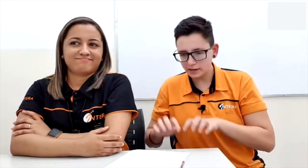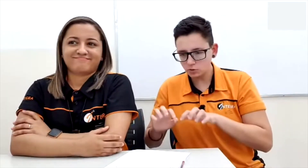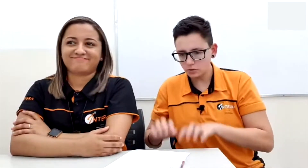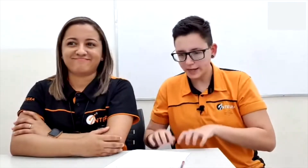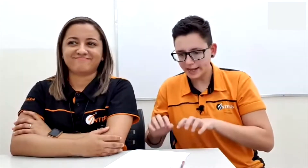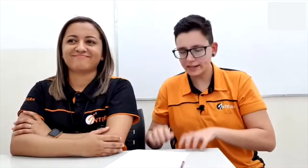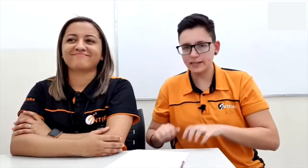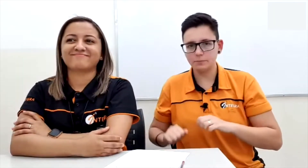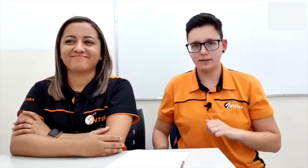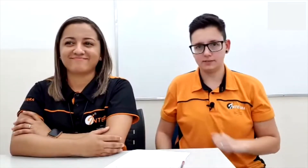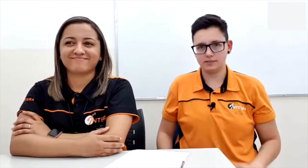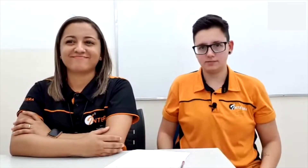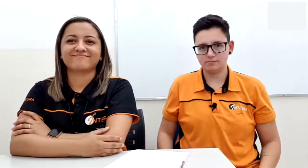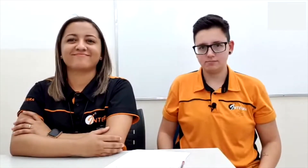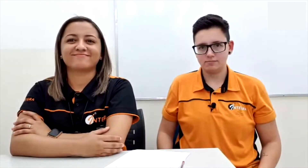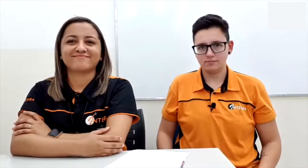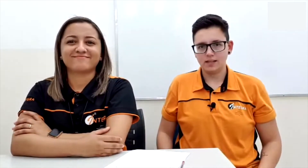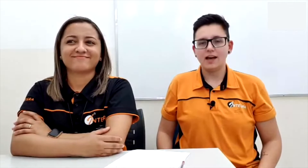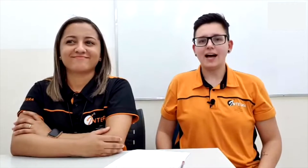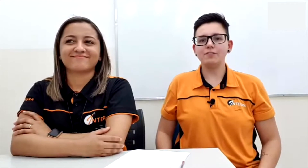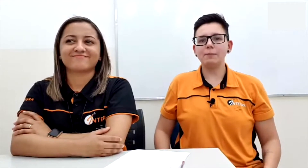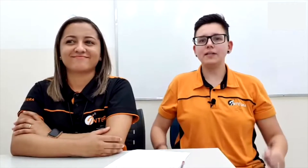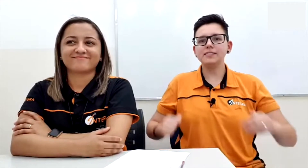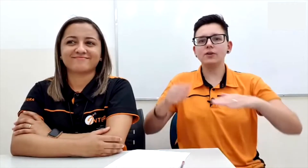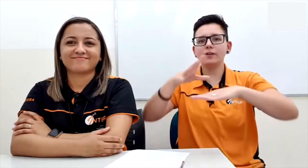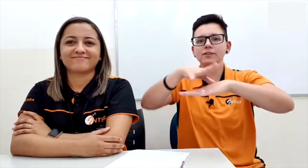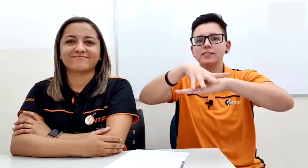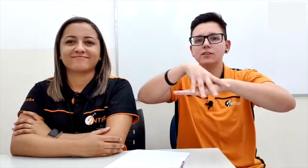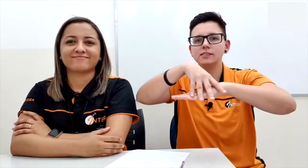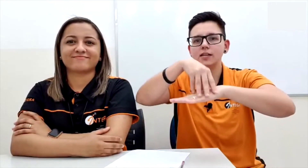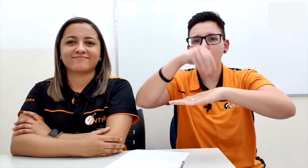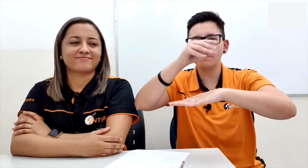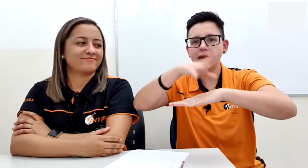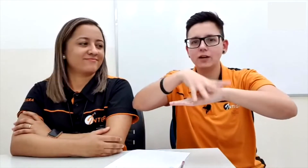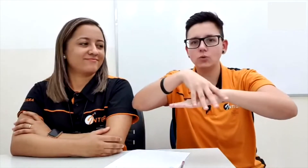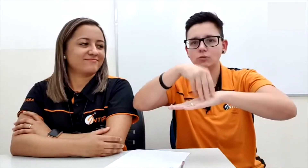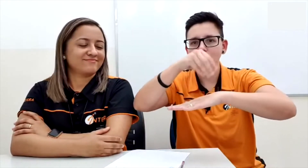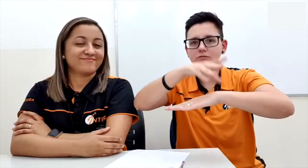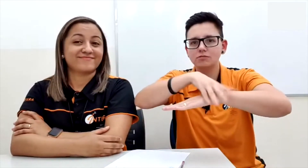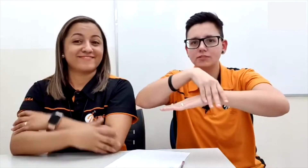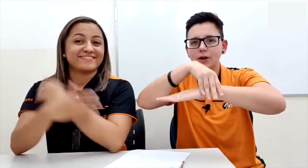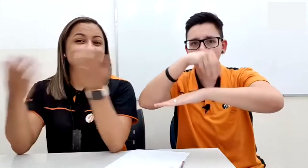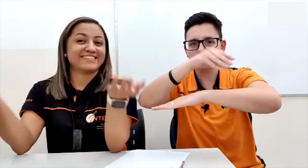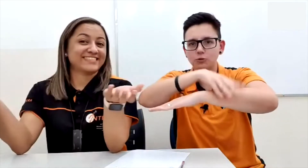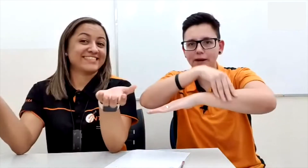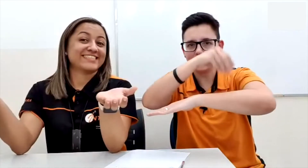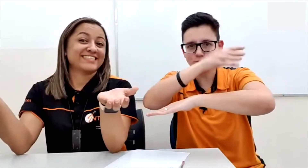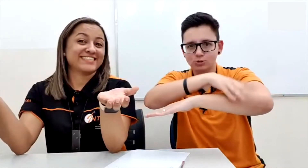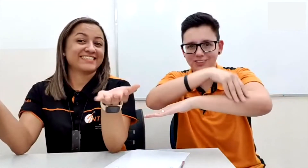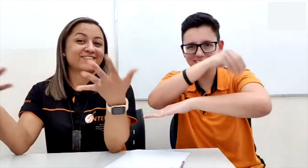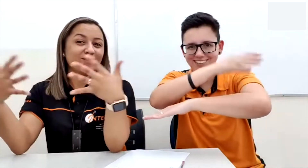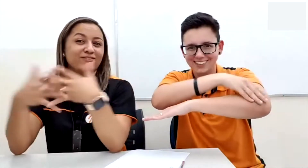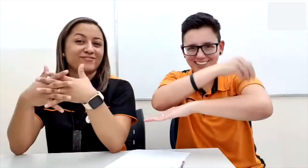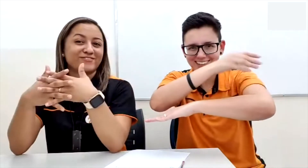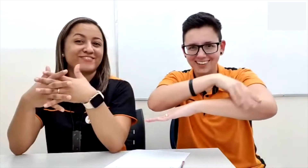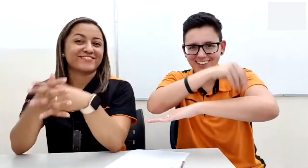pelo em Libras. Aí vai aparecer alguém fazendo assim, ó, pelo. que é o pelo do braço. E aí,